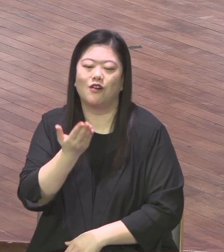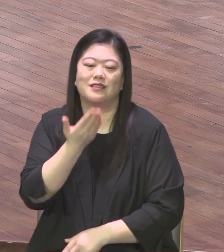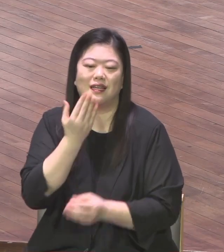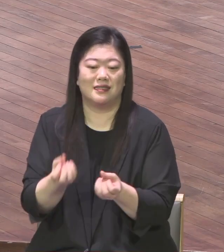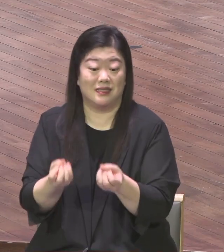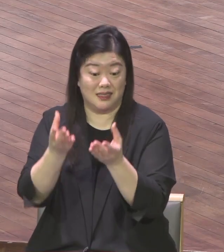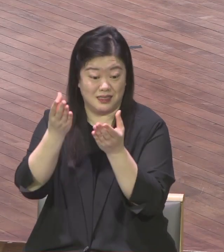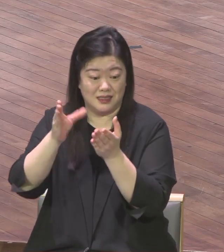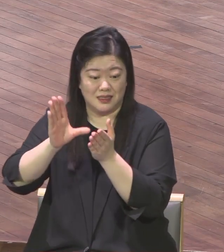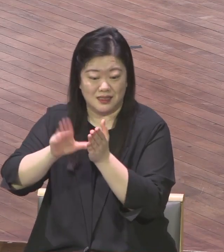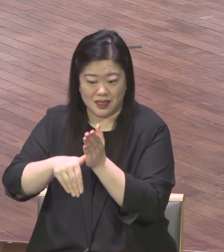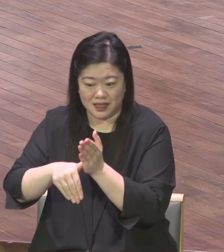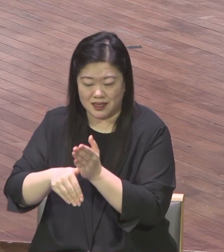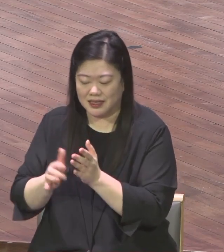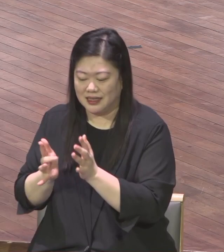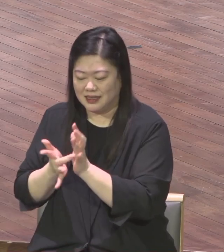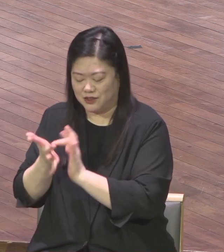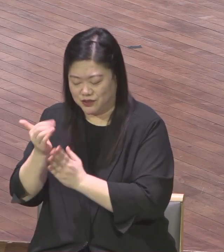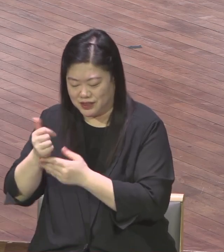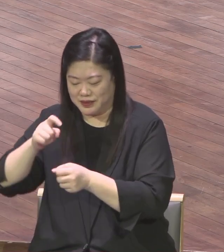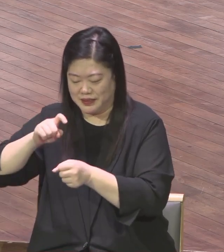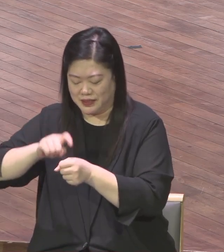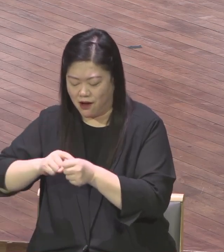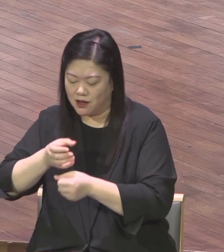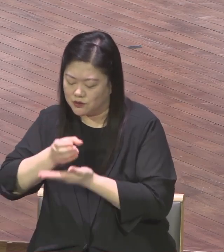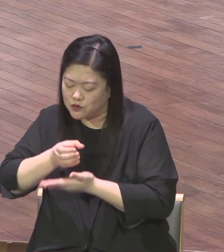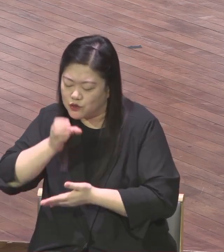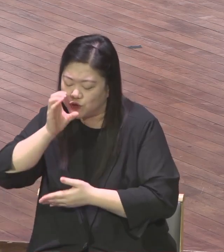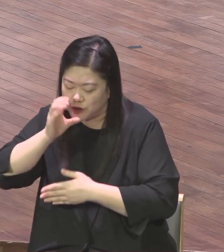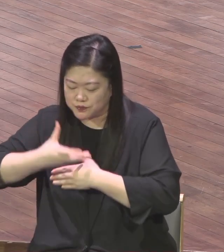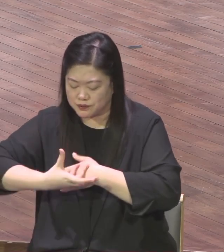예수 그리스도의 피로 하나 된 축복을 누리는